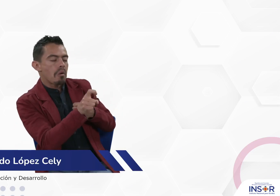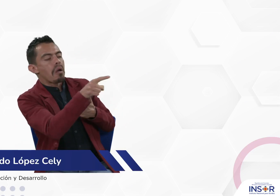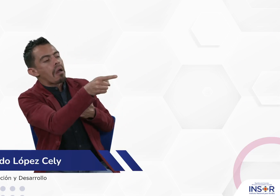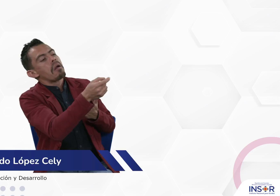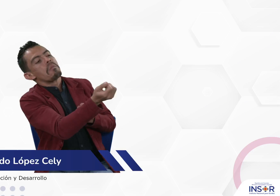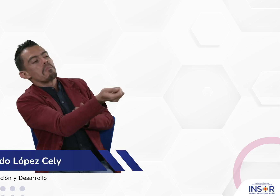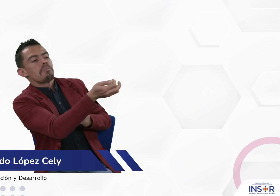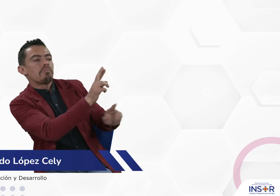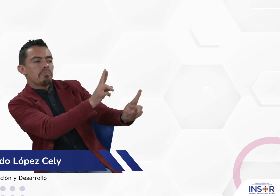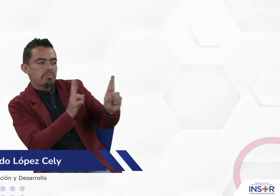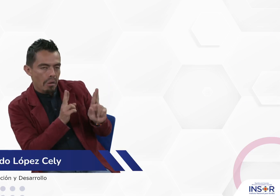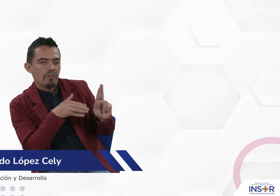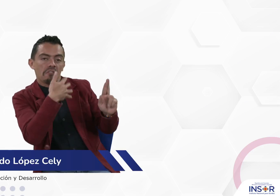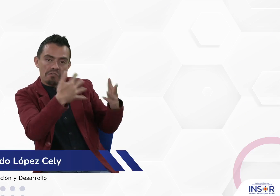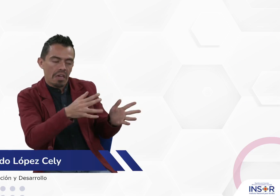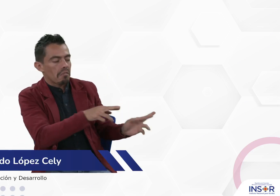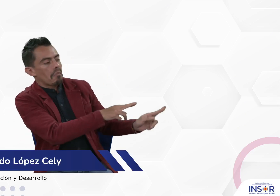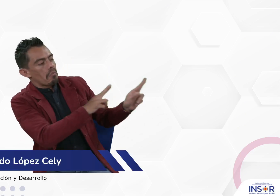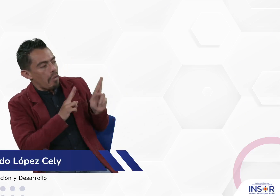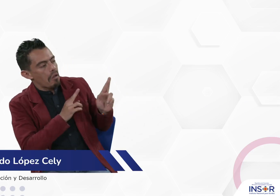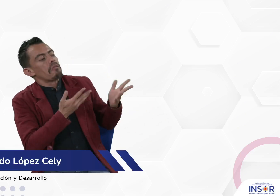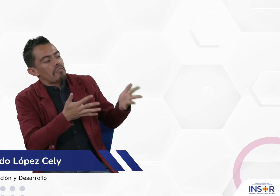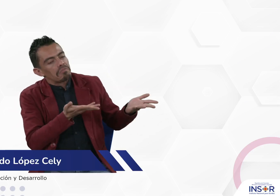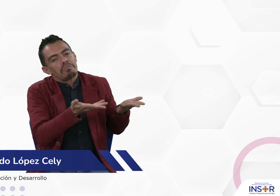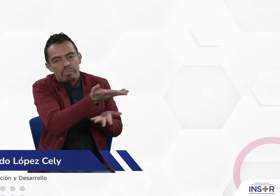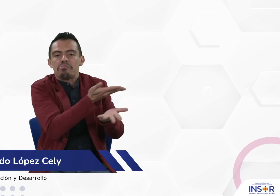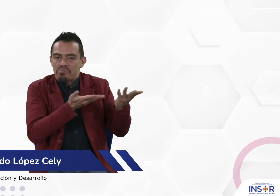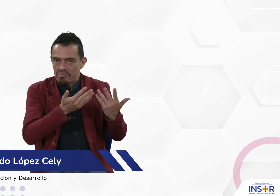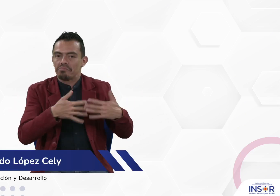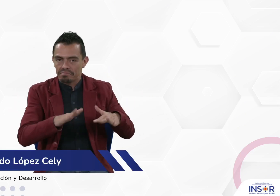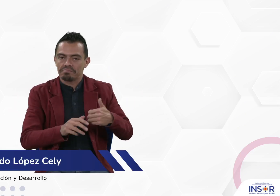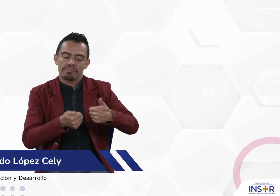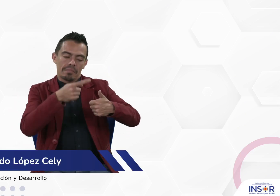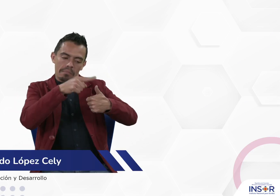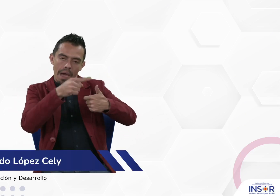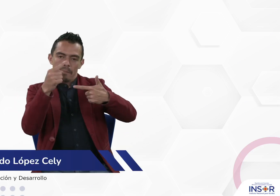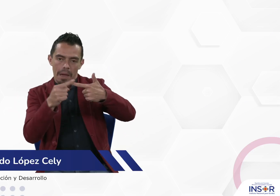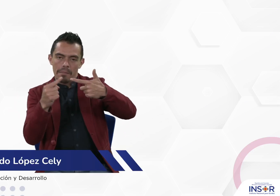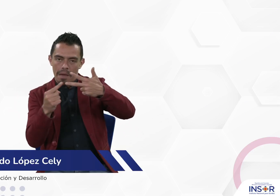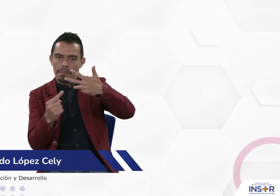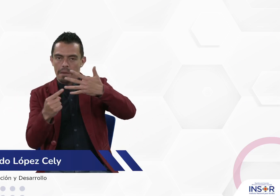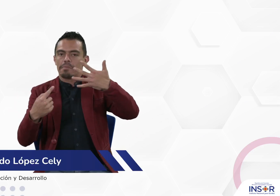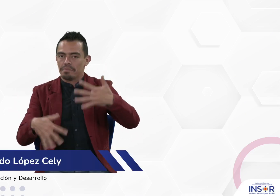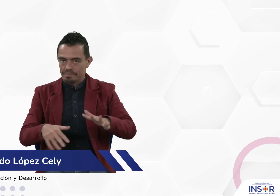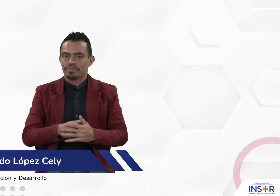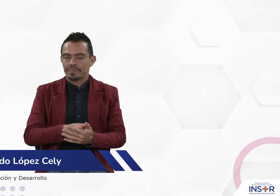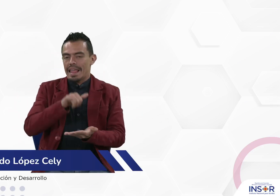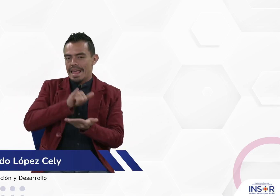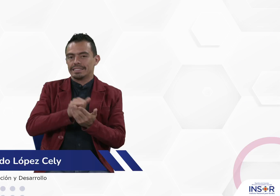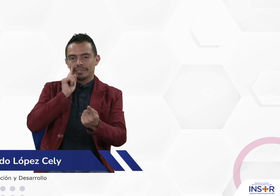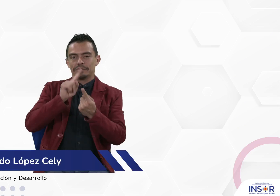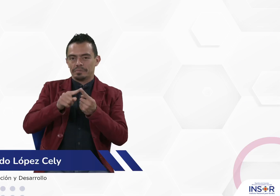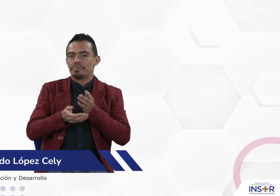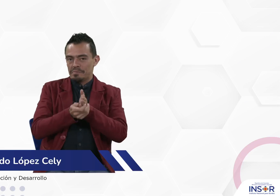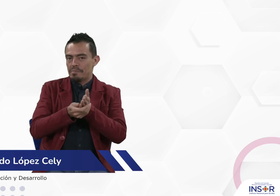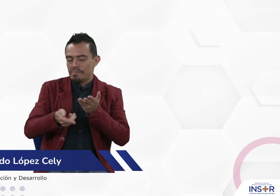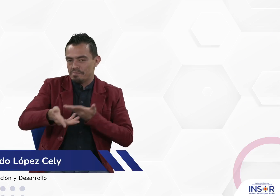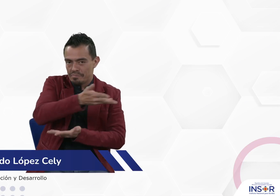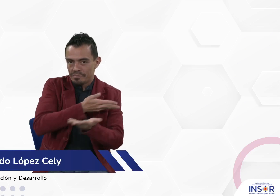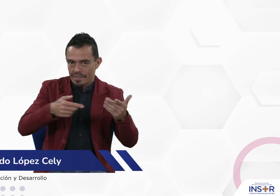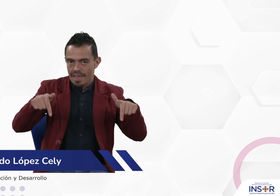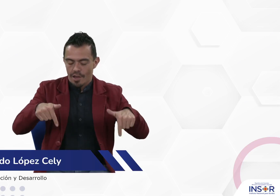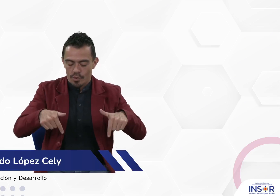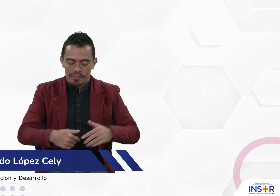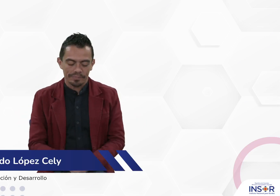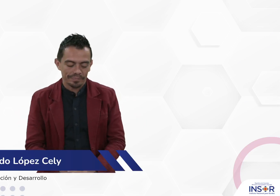llevar de la siguiente manera. Vamos a tener 5 preguntas orientadoras que va a ser respondida por cada uno de ellos y así vamos a